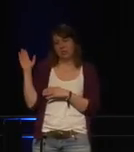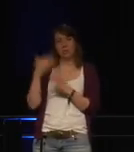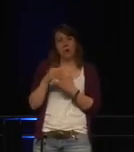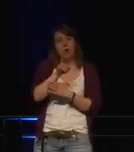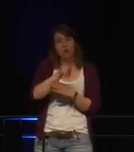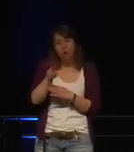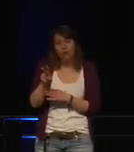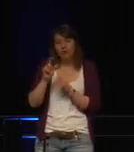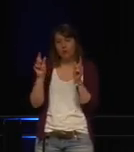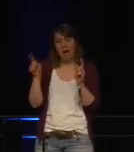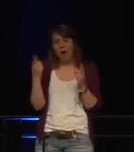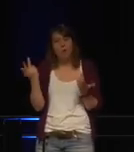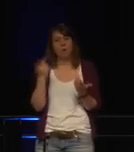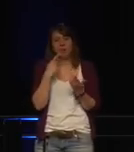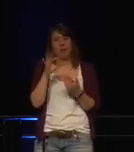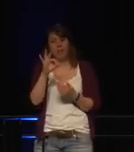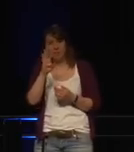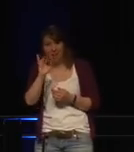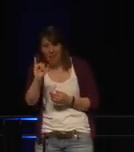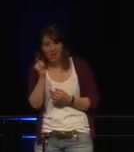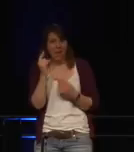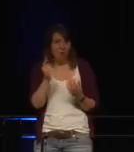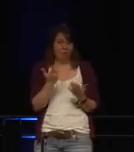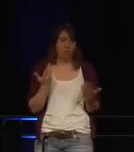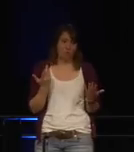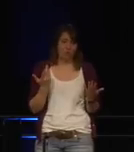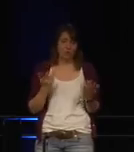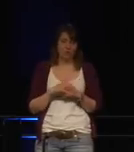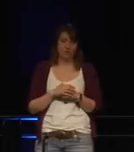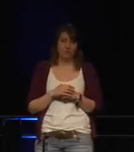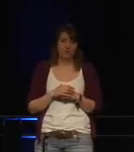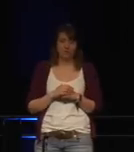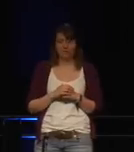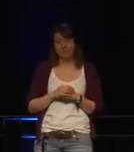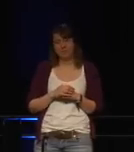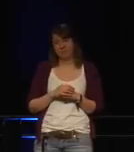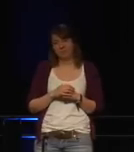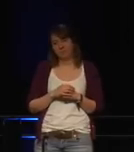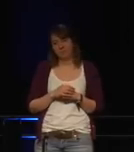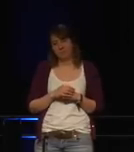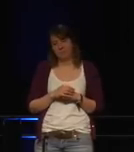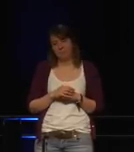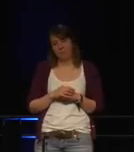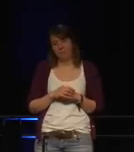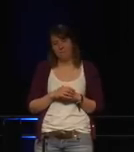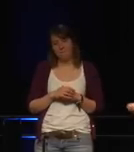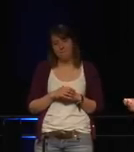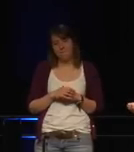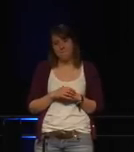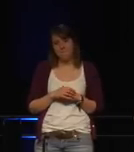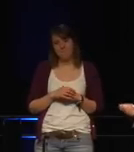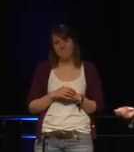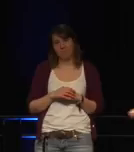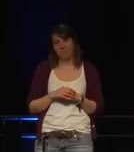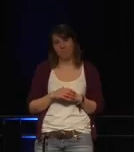bueno, el grupo Witch ya analizó varios juguetes y Stiftung Warentest en Alemania